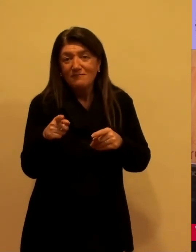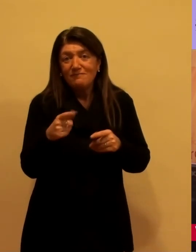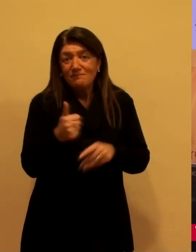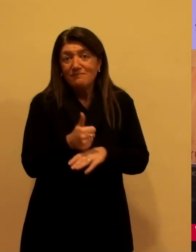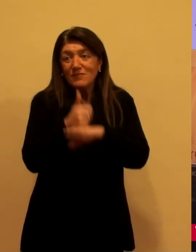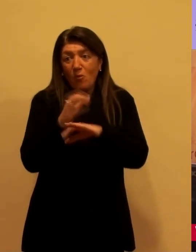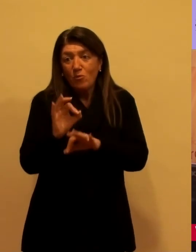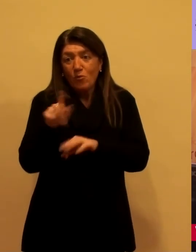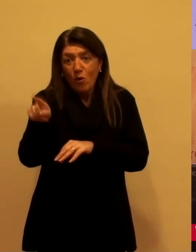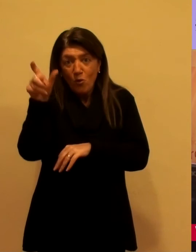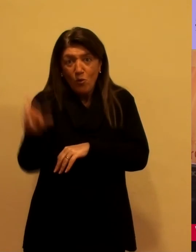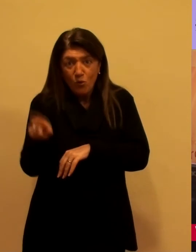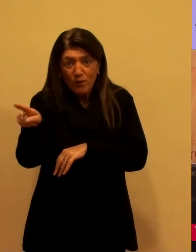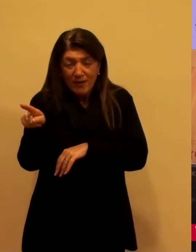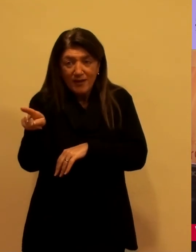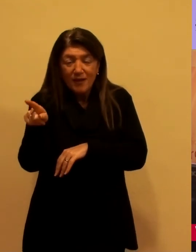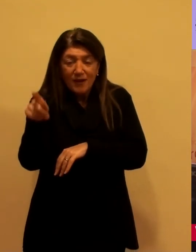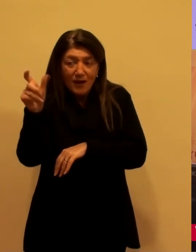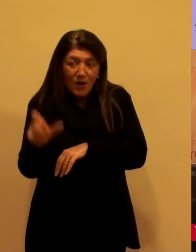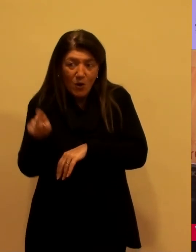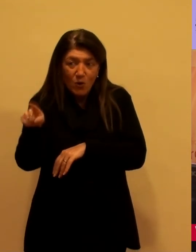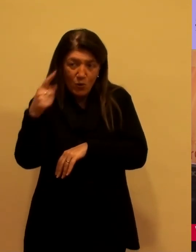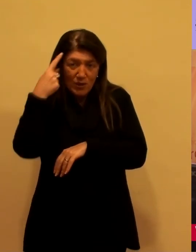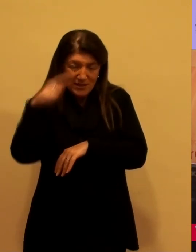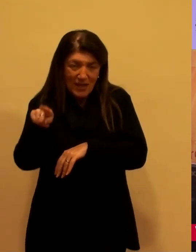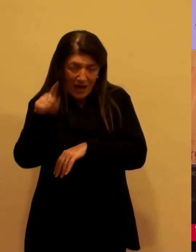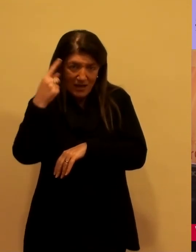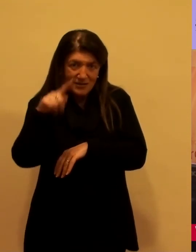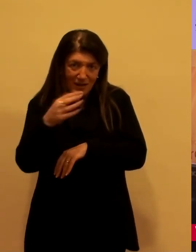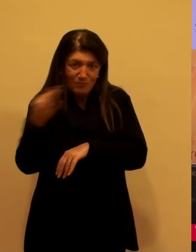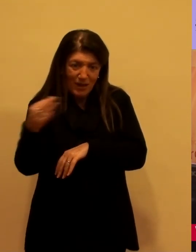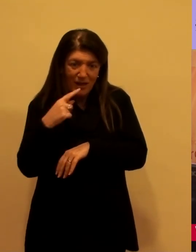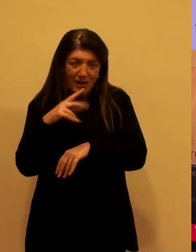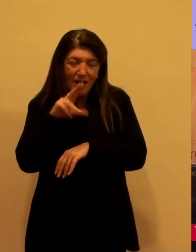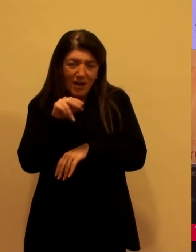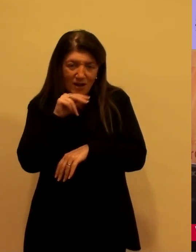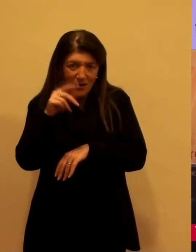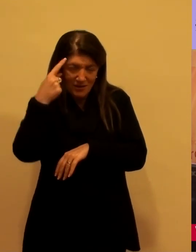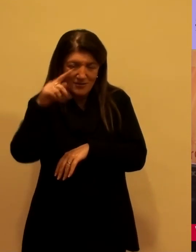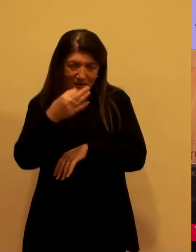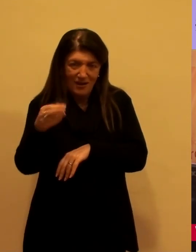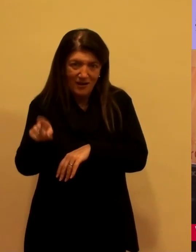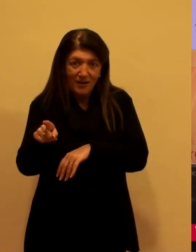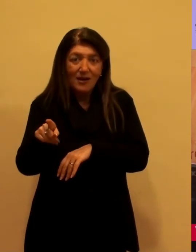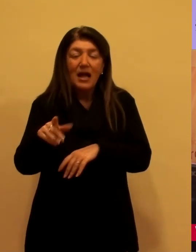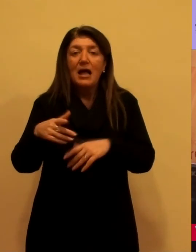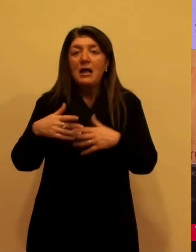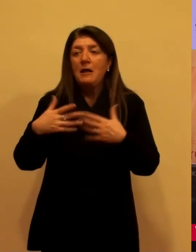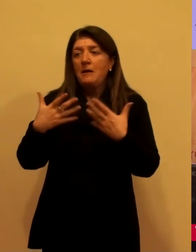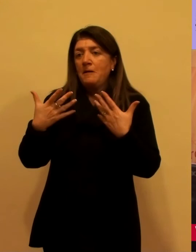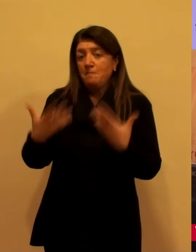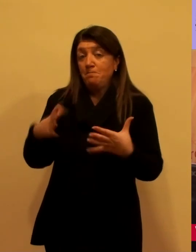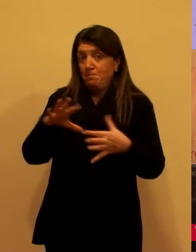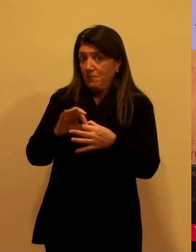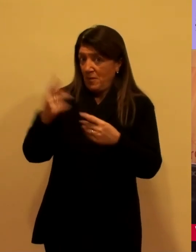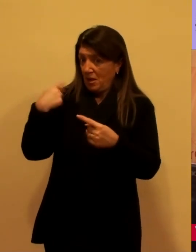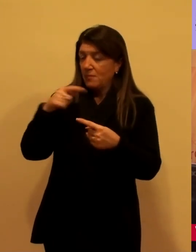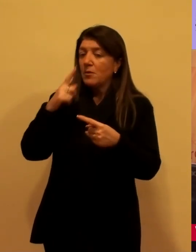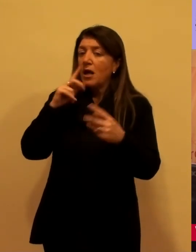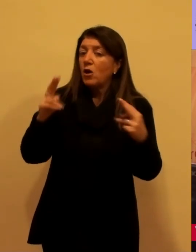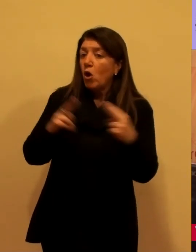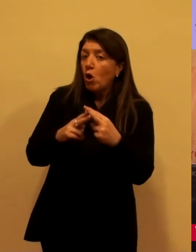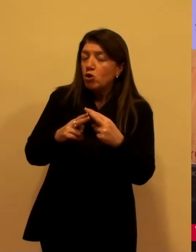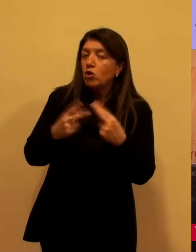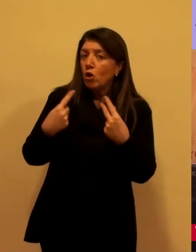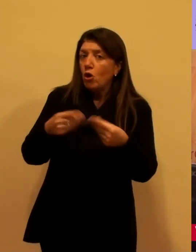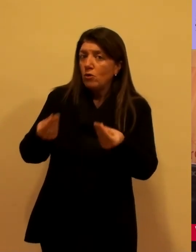lui stesso e lui sa di cosa sta parlando. E quindi, appunto, questo incontro che abbiamo fatto ci